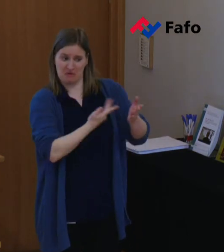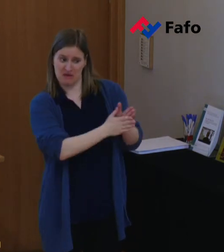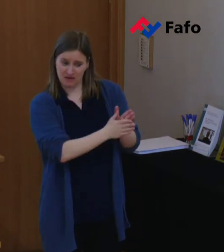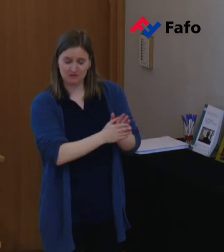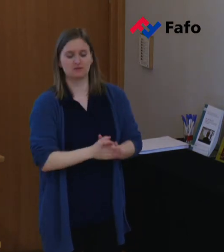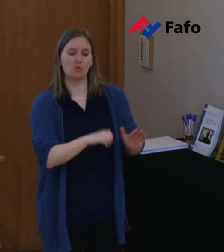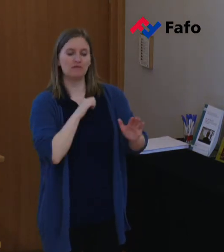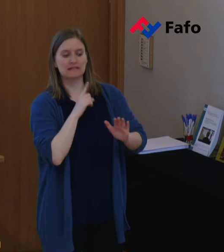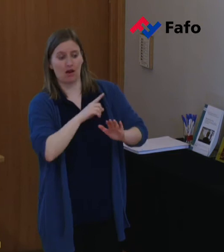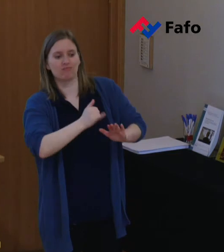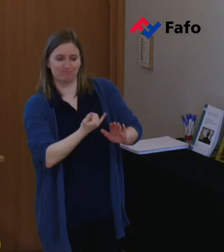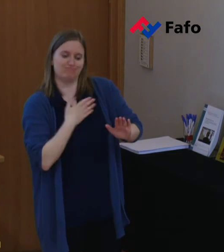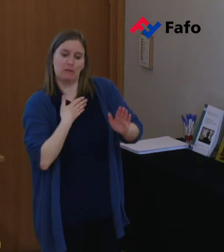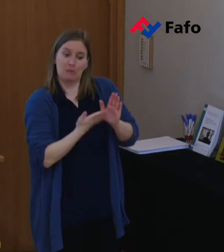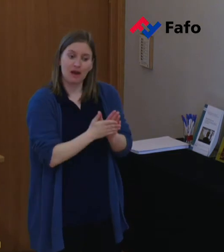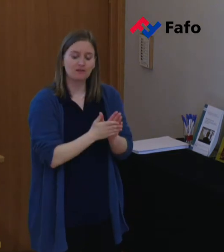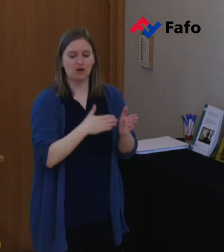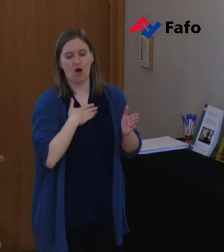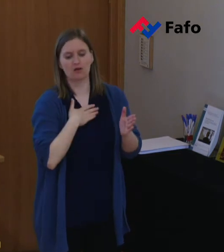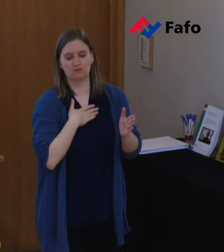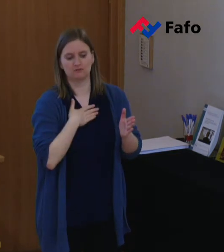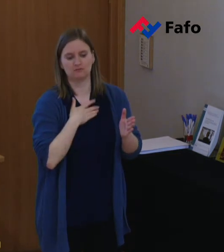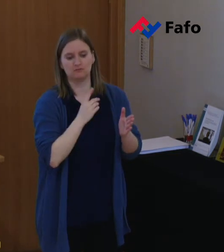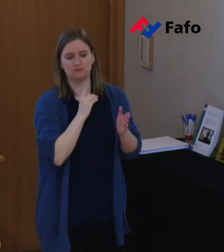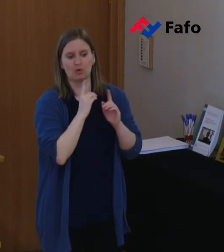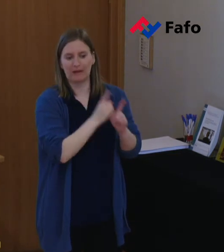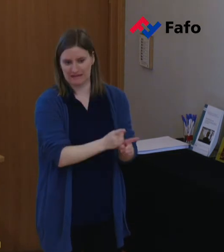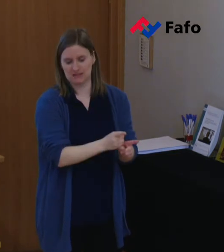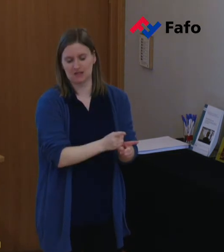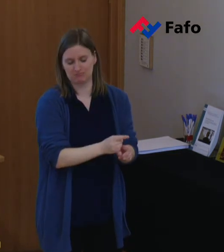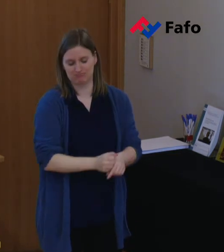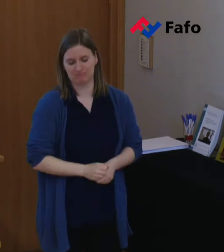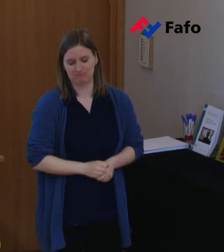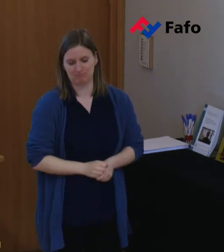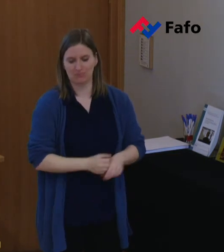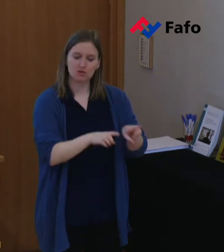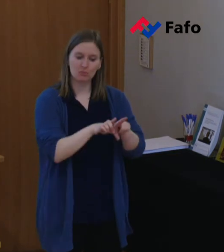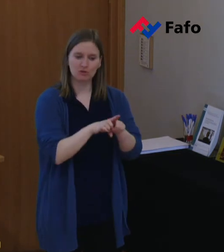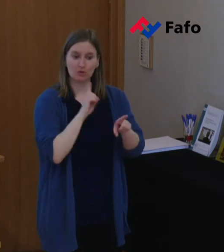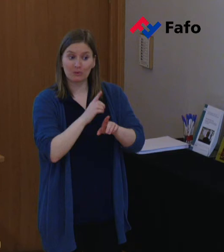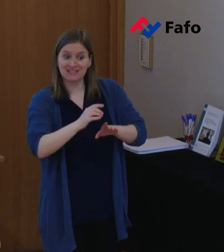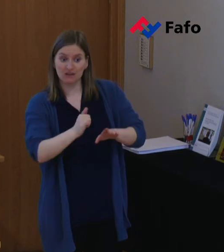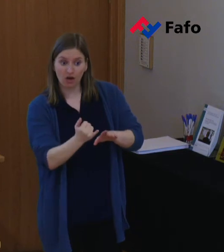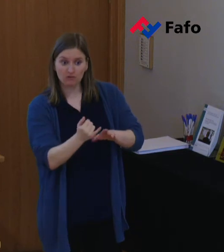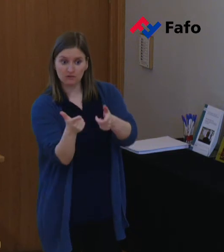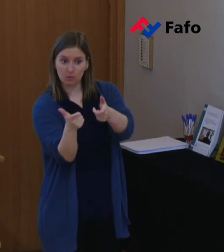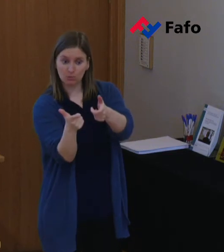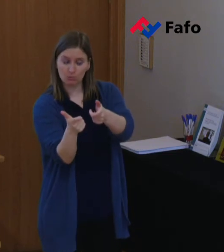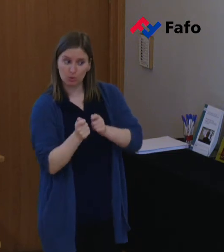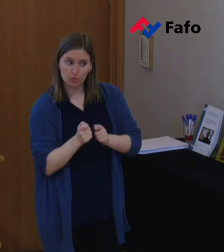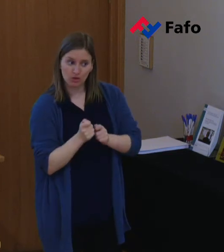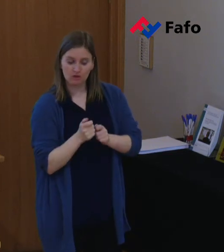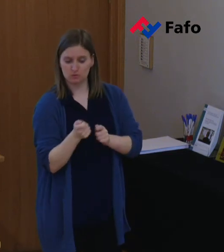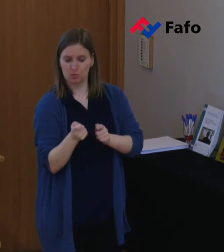at du ønsker å være med, så det noen forpliktelser i det. Det betyr at du må si ja til å motta noen